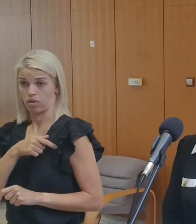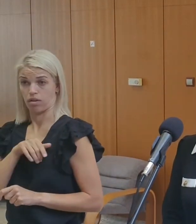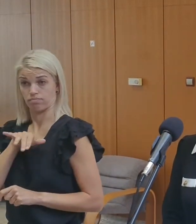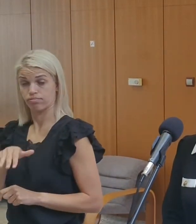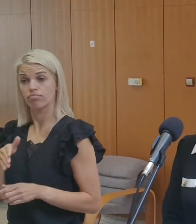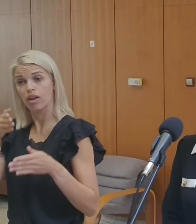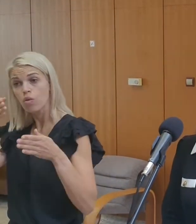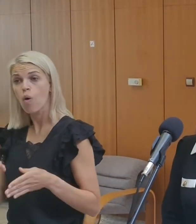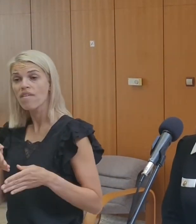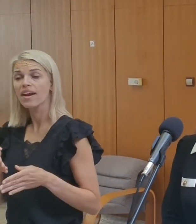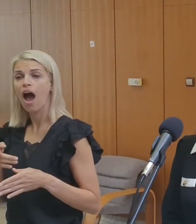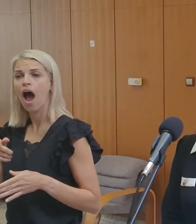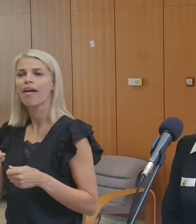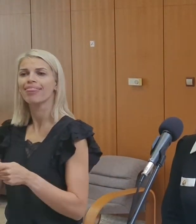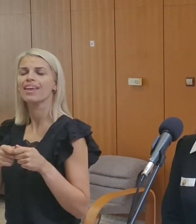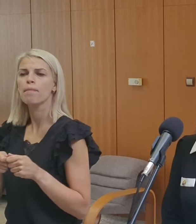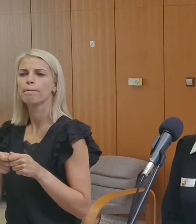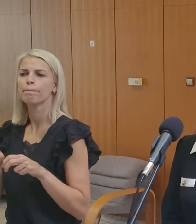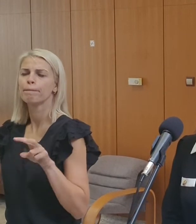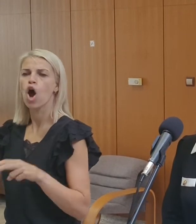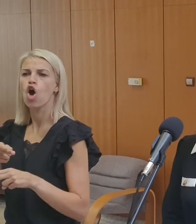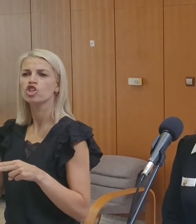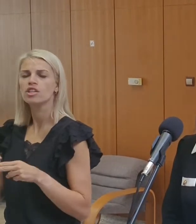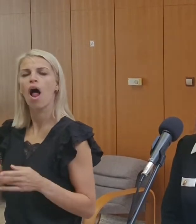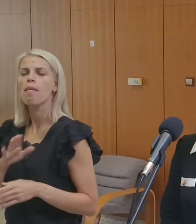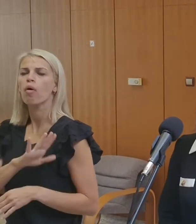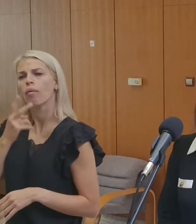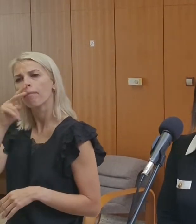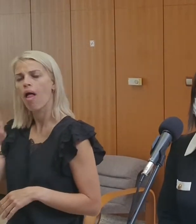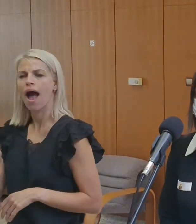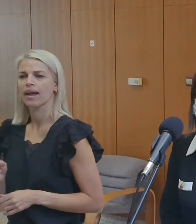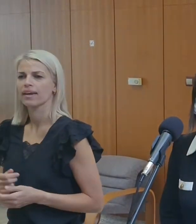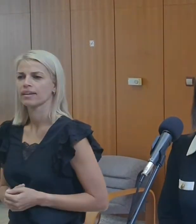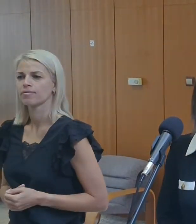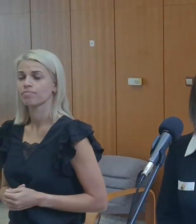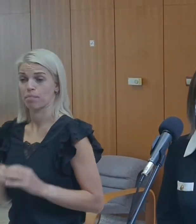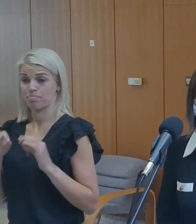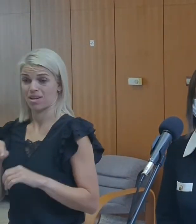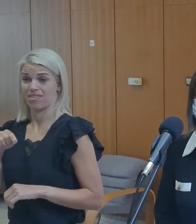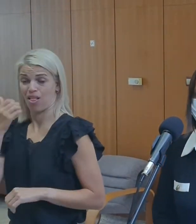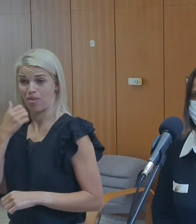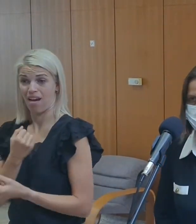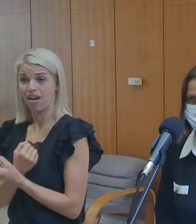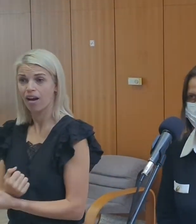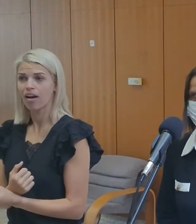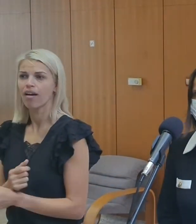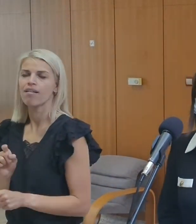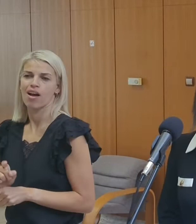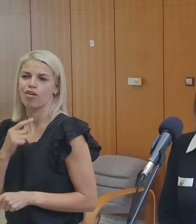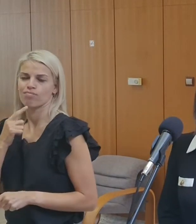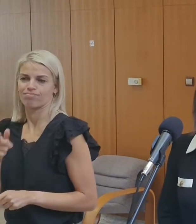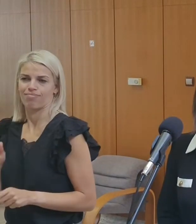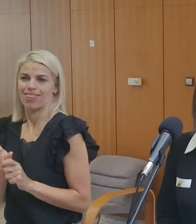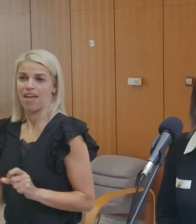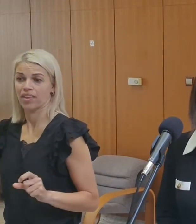ten tým očistec, prípadne ako sa na to vypozerať? V zásade ľudia, ktorí sú vo väzbe, tak vychádzame z prezumcie neviny, tak